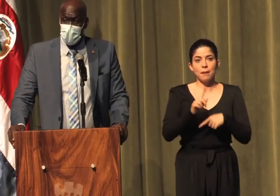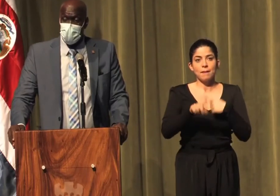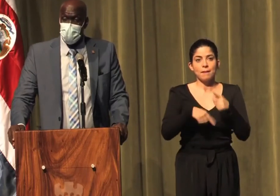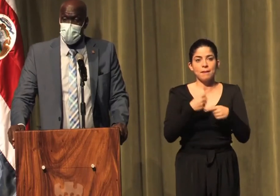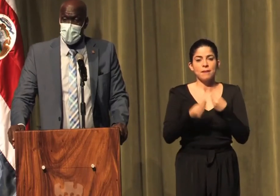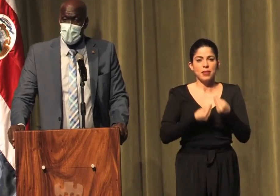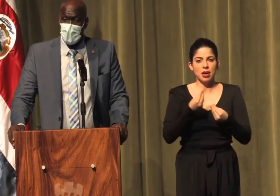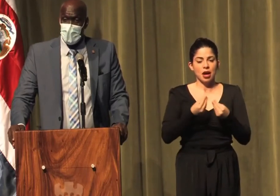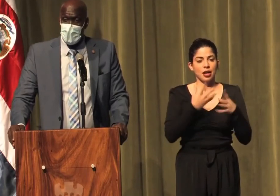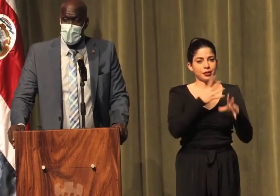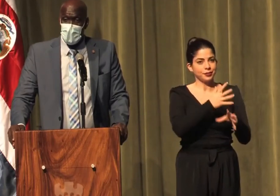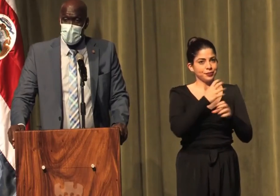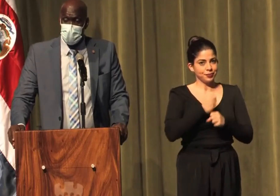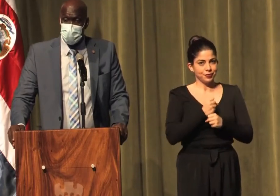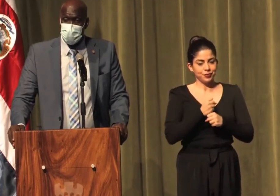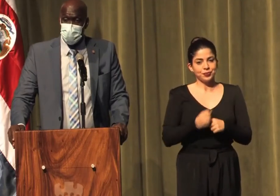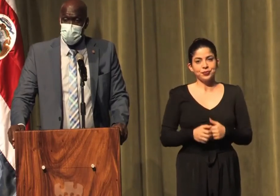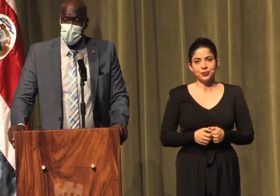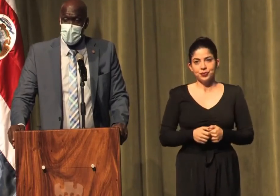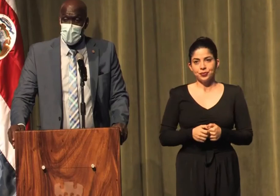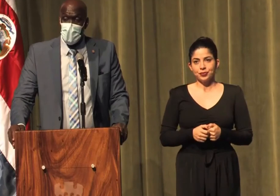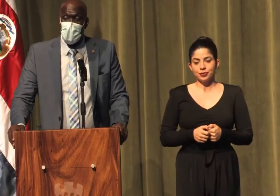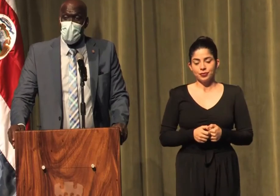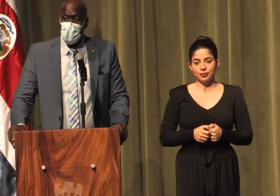recibirá las